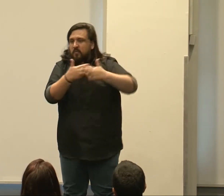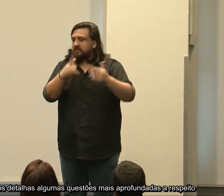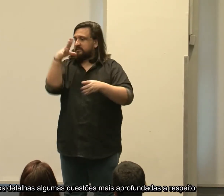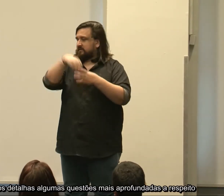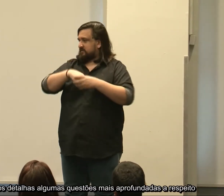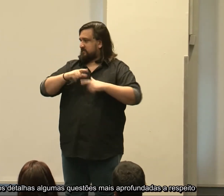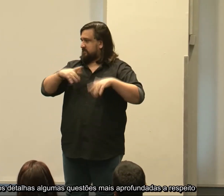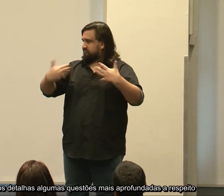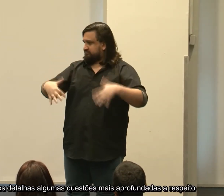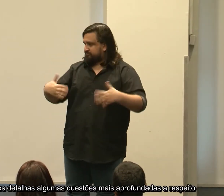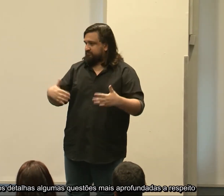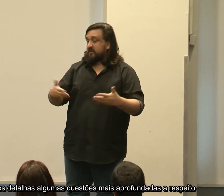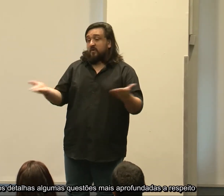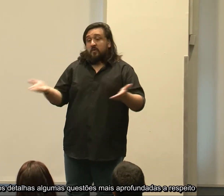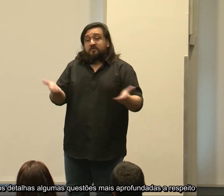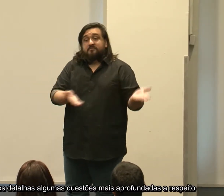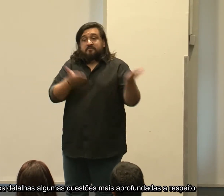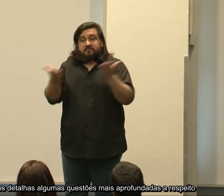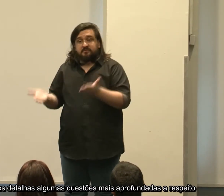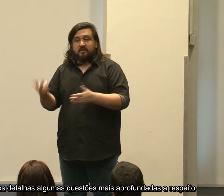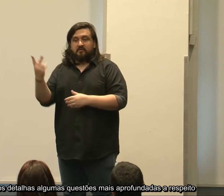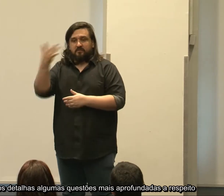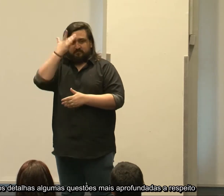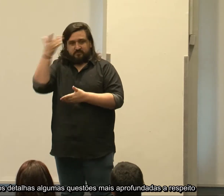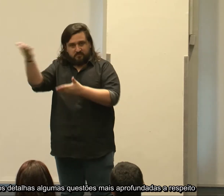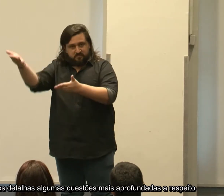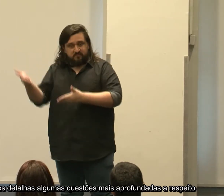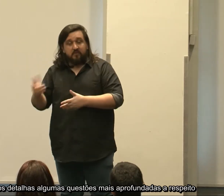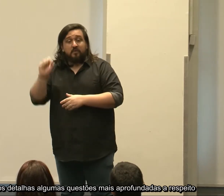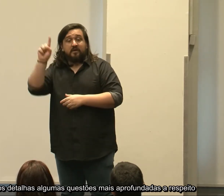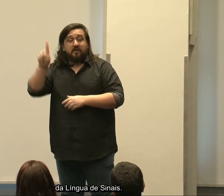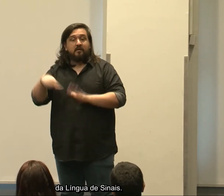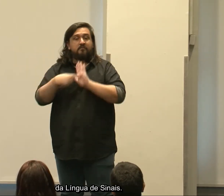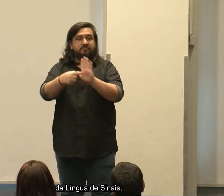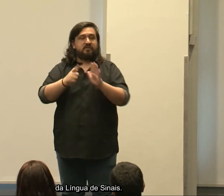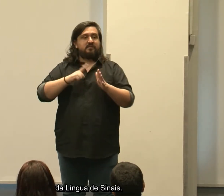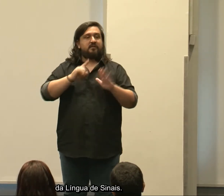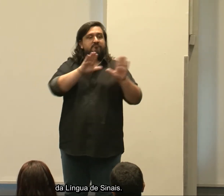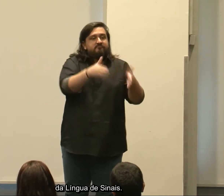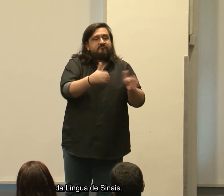E vamos detalhar algumas questões mais aprofundadas a respeito da língua de sinais.